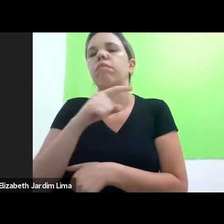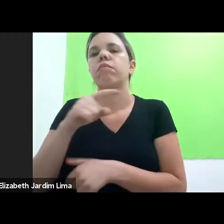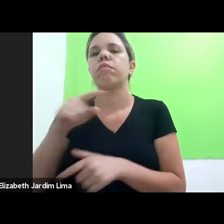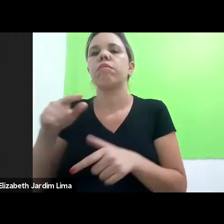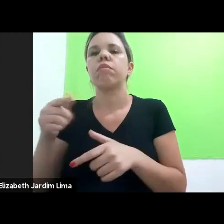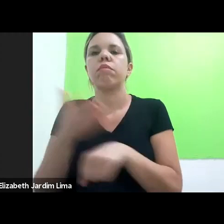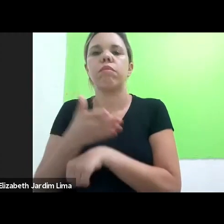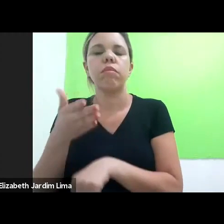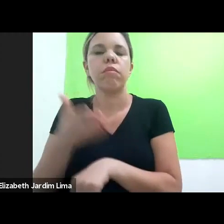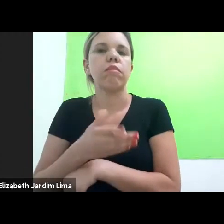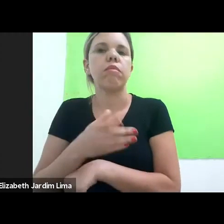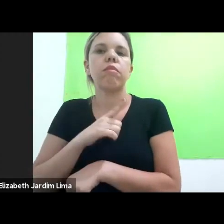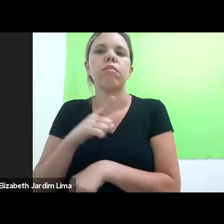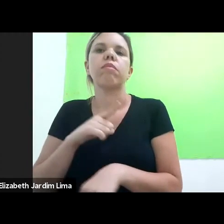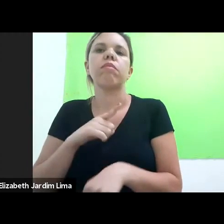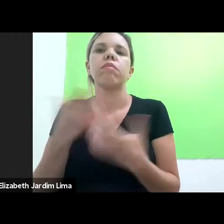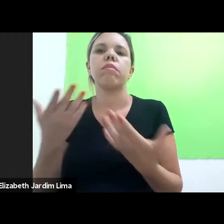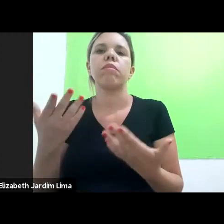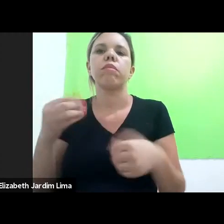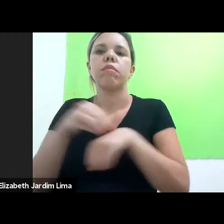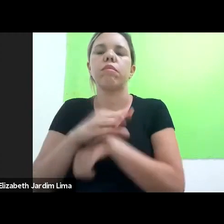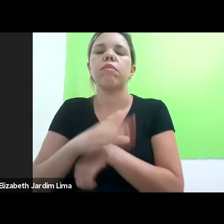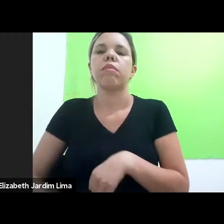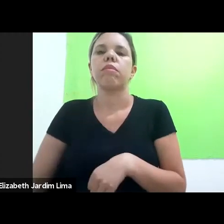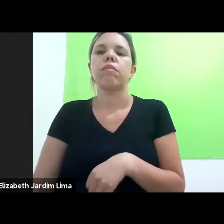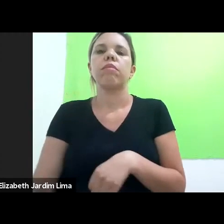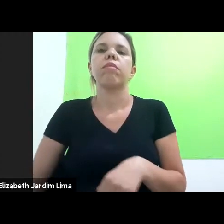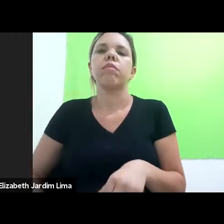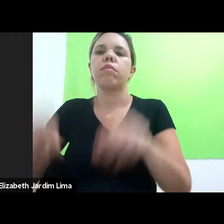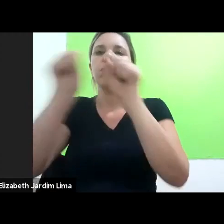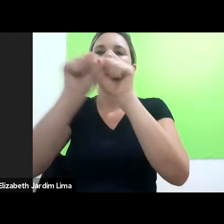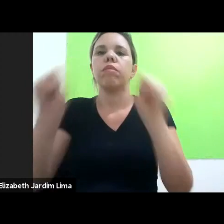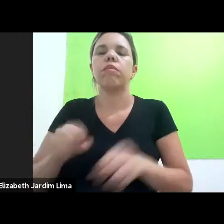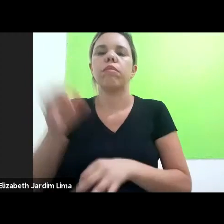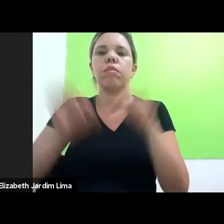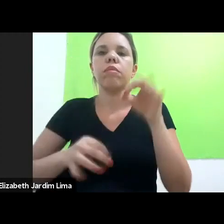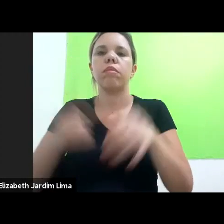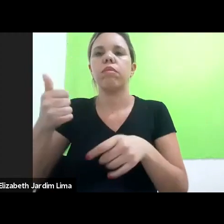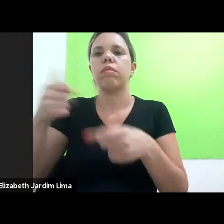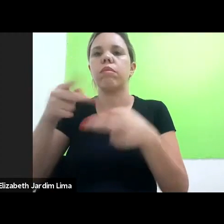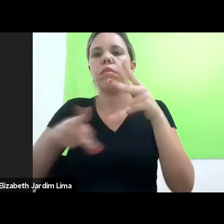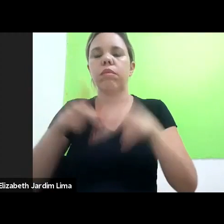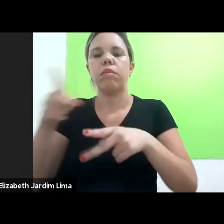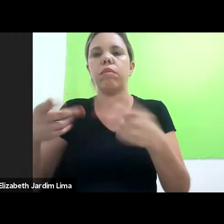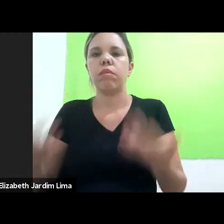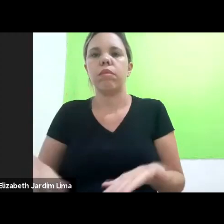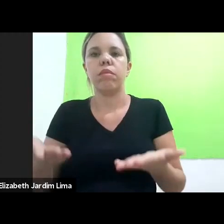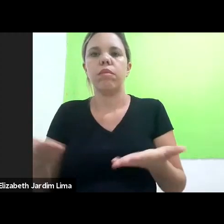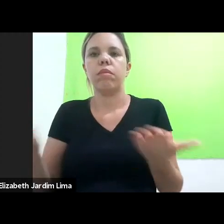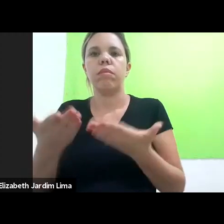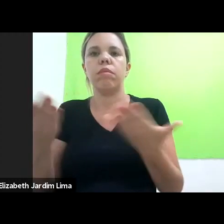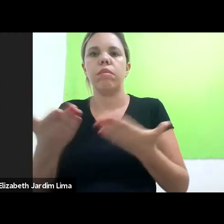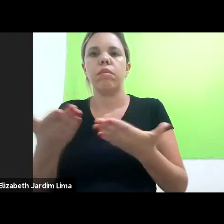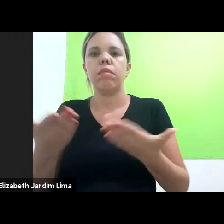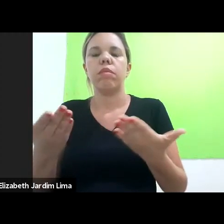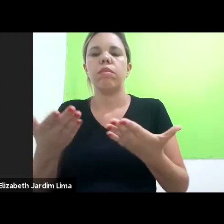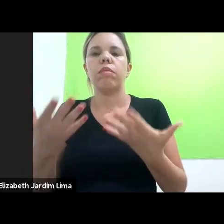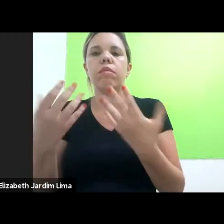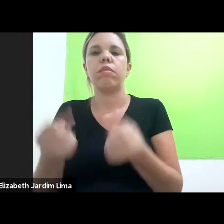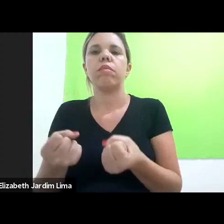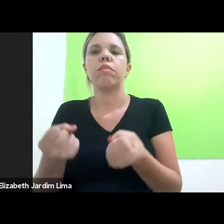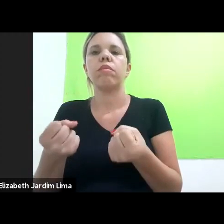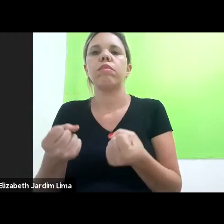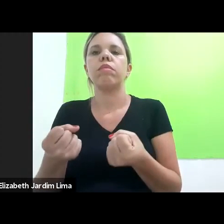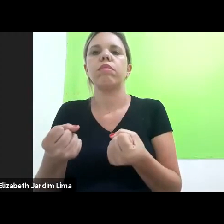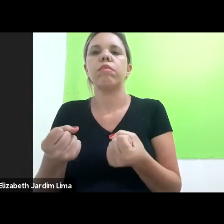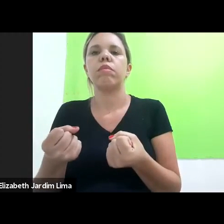a gente trata de acesso ao sistema de justiça, nessa perspectiva. A primeira perspectiva é que hoje a gente colhe, né, os frutos